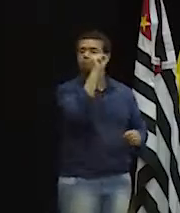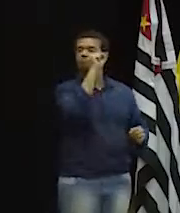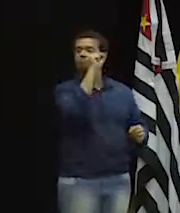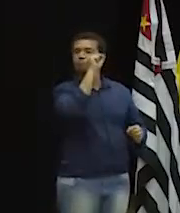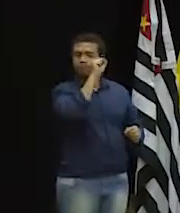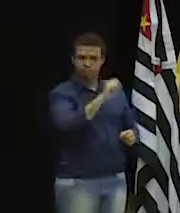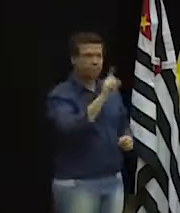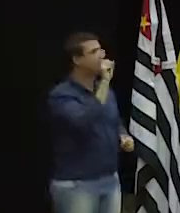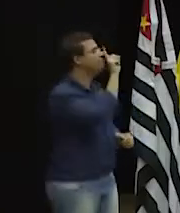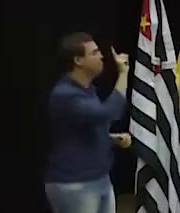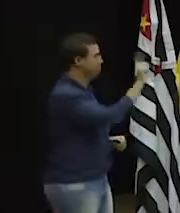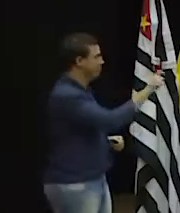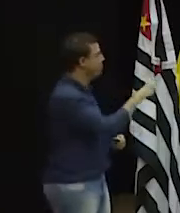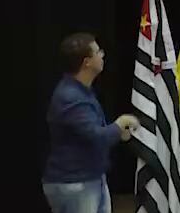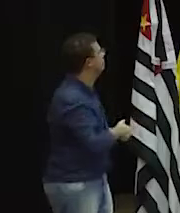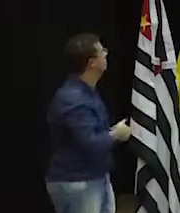E aí eu entendi.